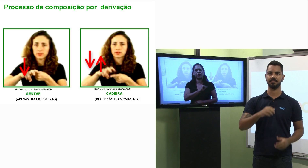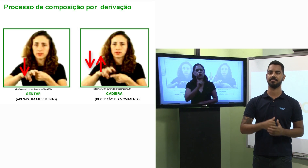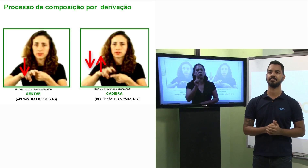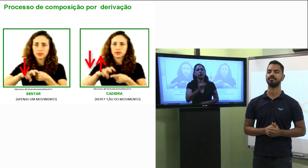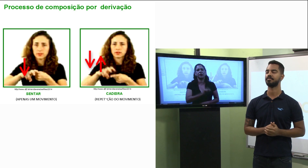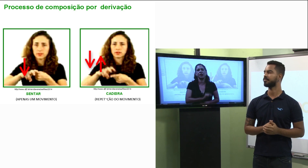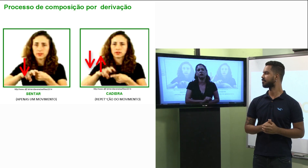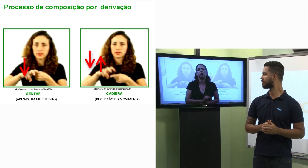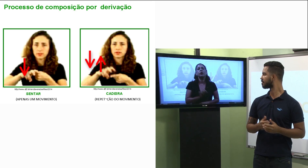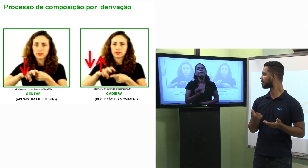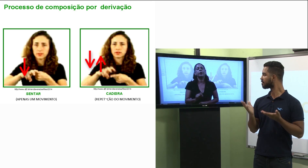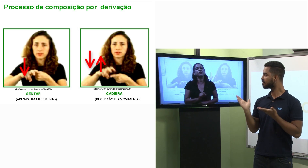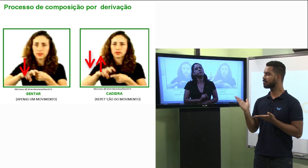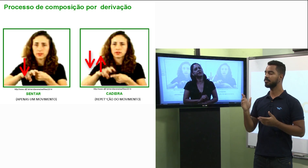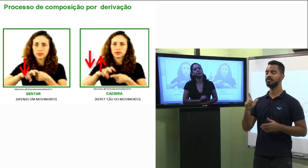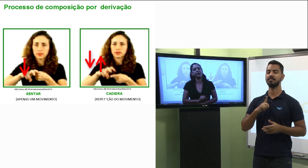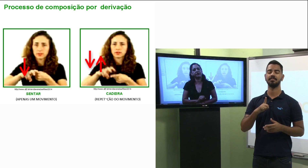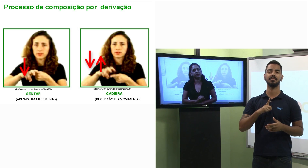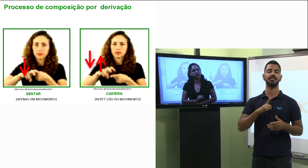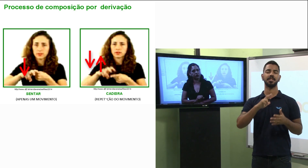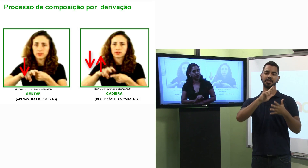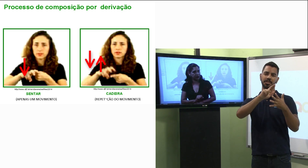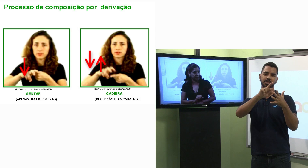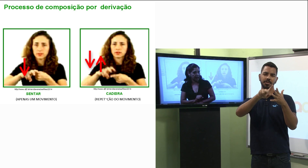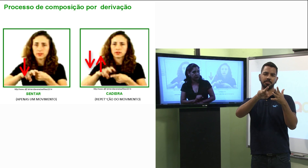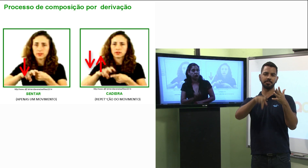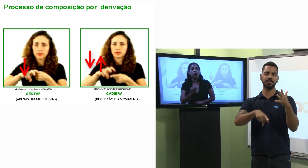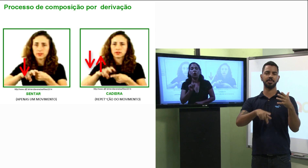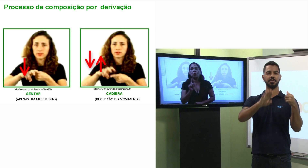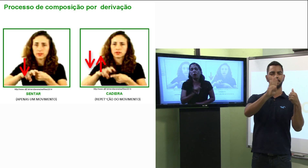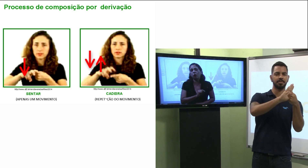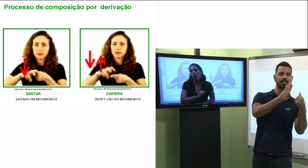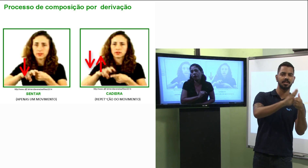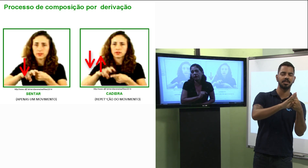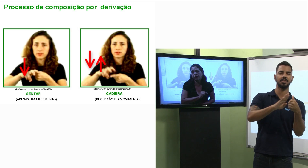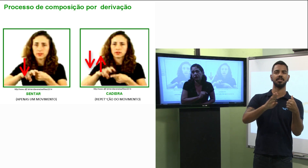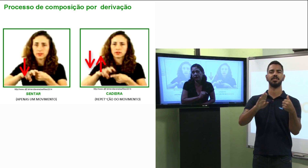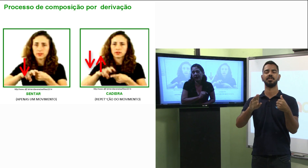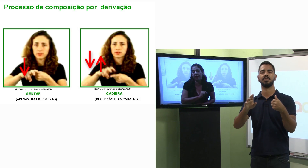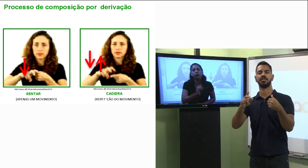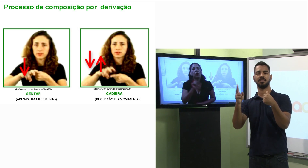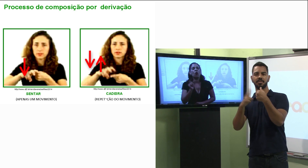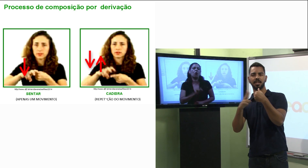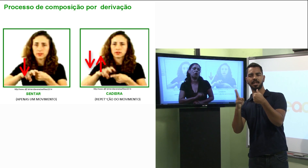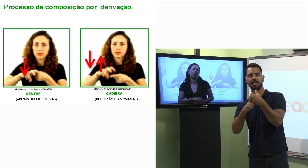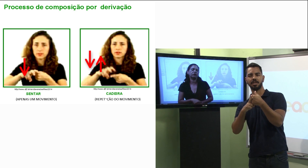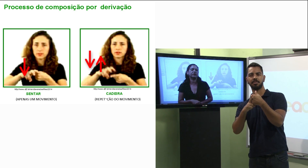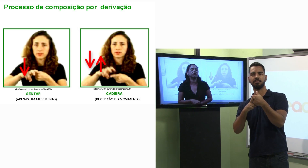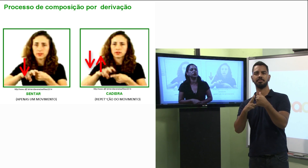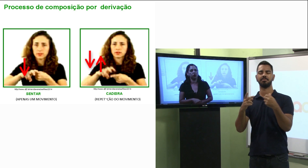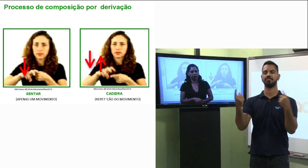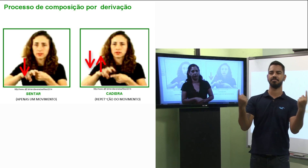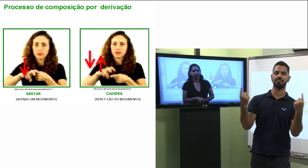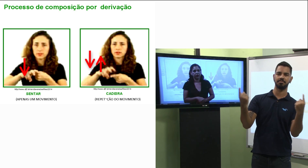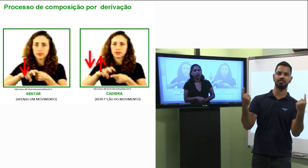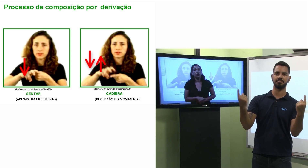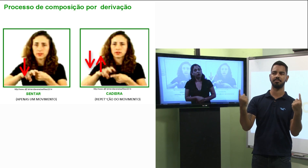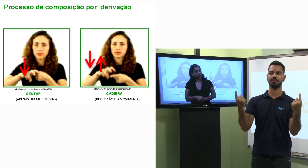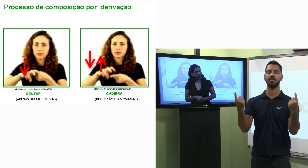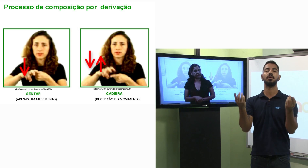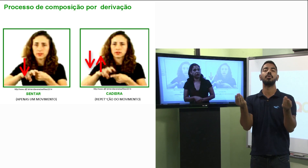invariáveis e somente no contexto pode-se perceber se estão sendo utilizados com a função de verbo ou com a função de